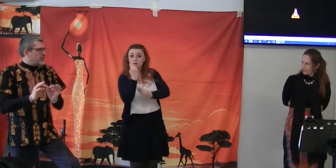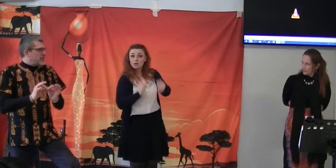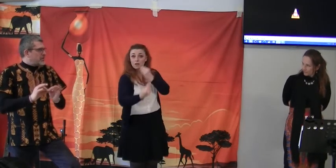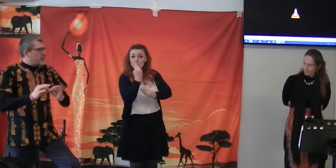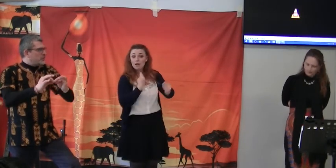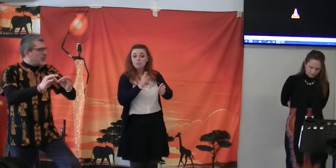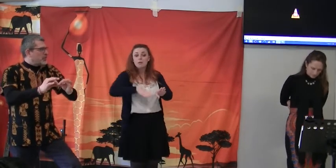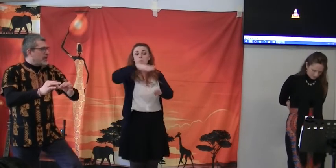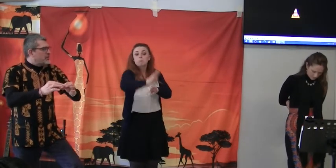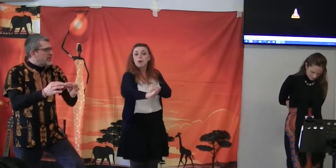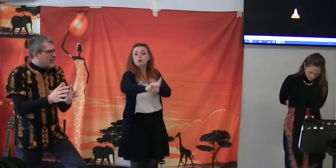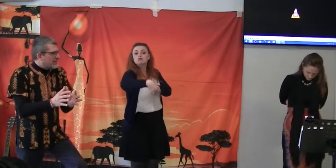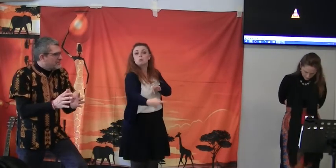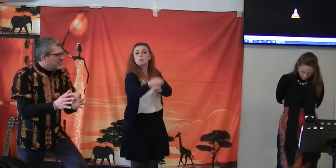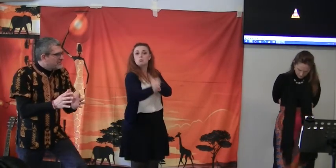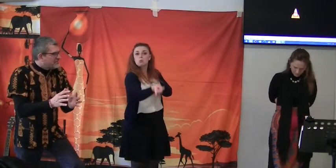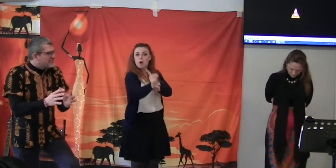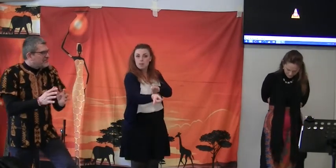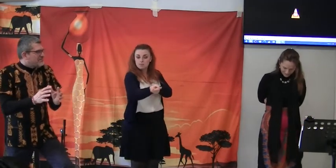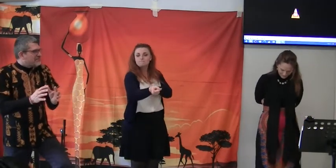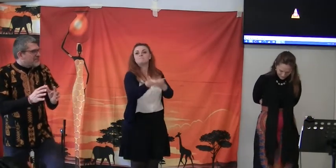il Signore ci ha messo in un posto che è un'isola.